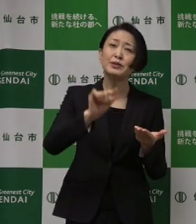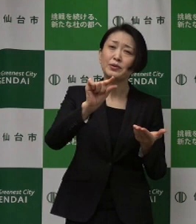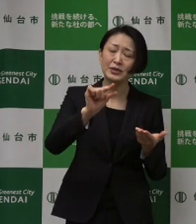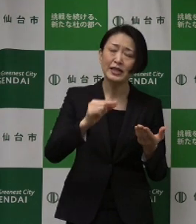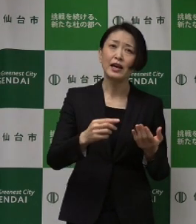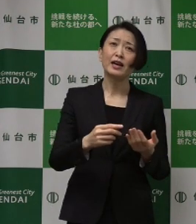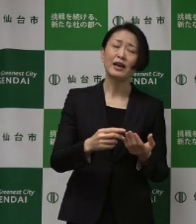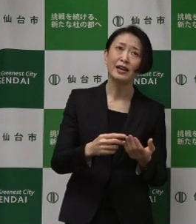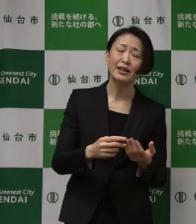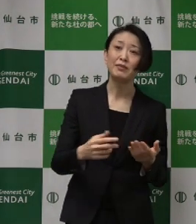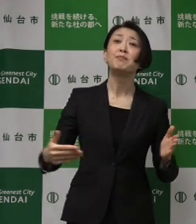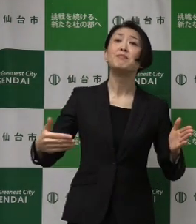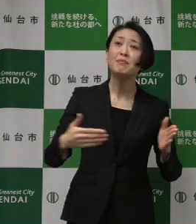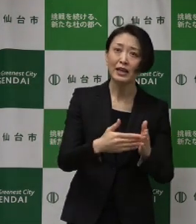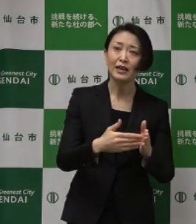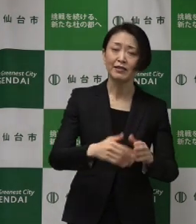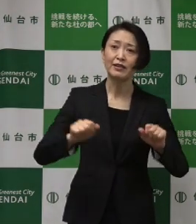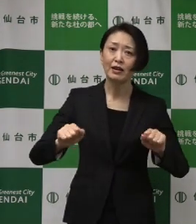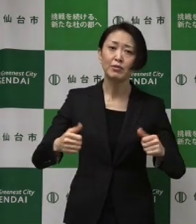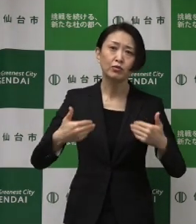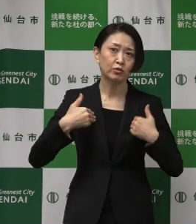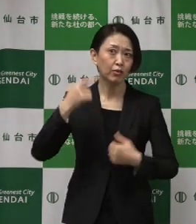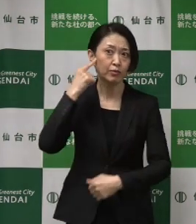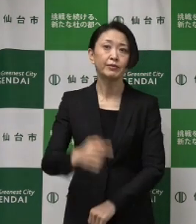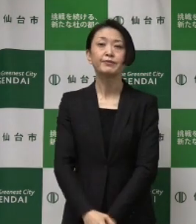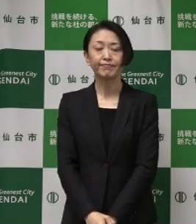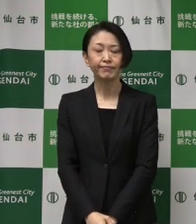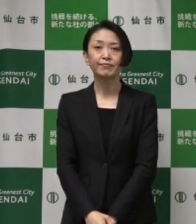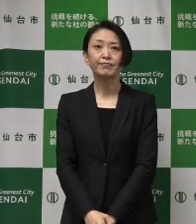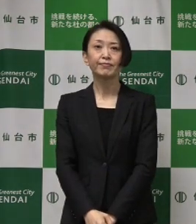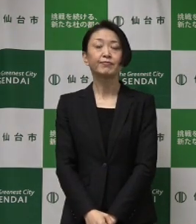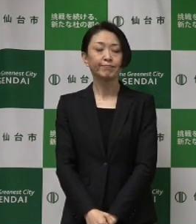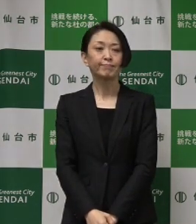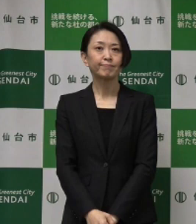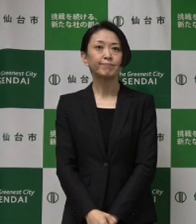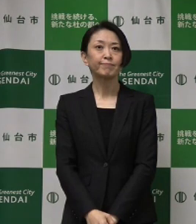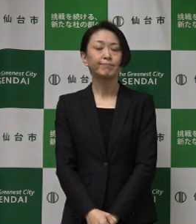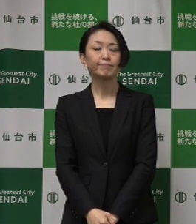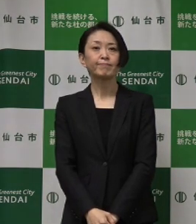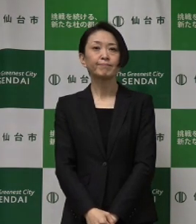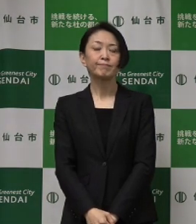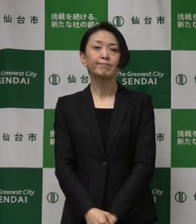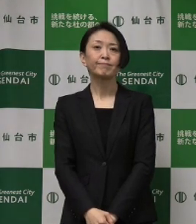げることが必要なんだというふうに思っています。 まだ時間がありますけども、